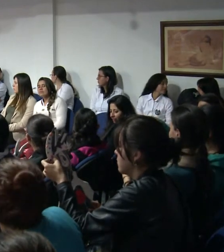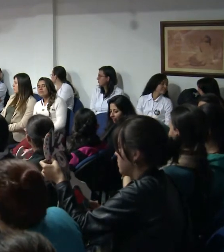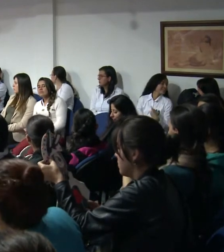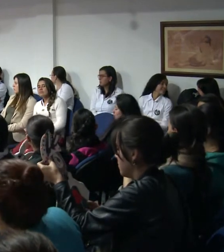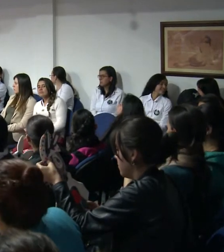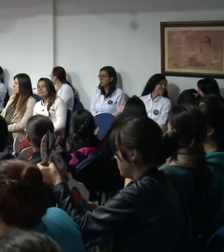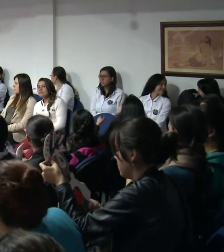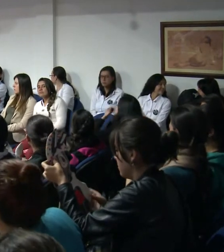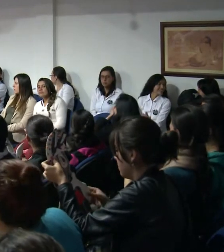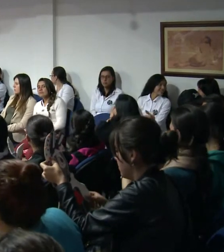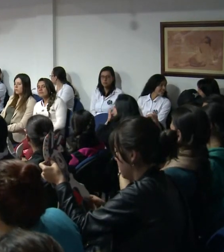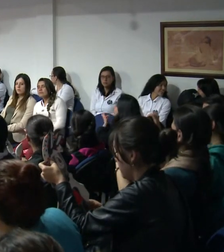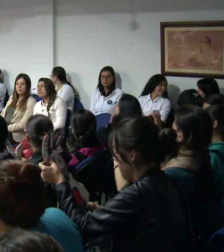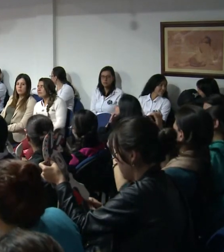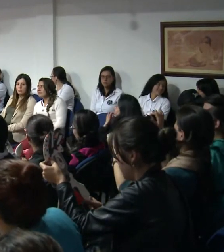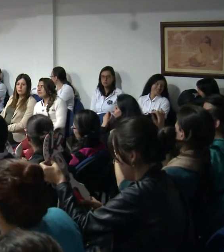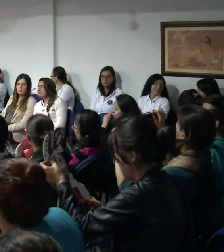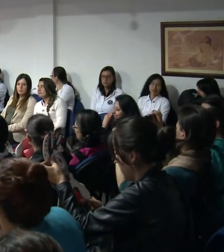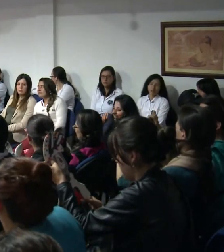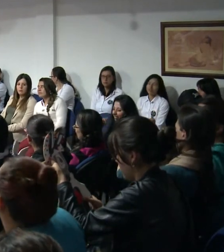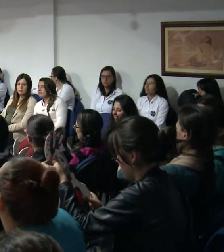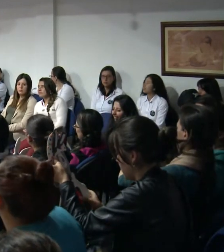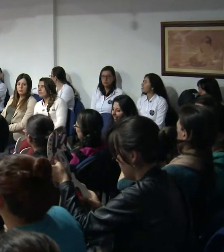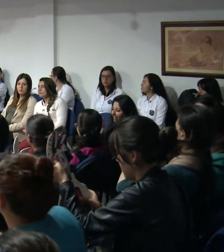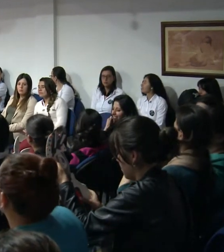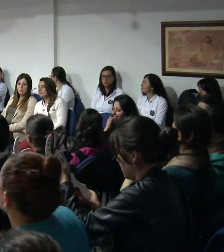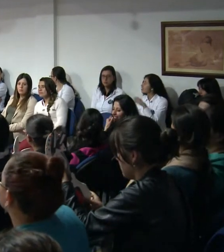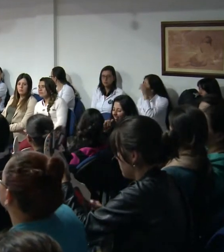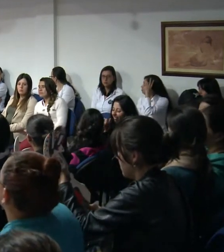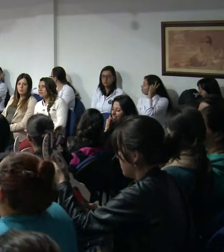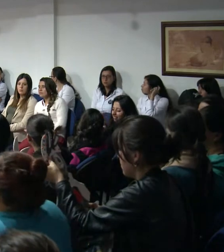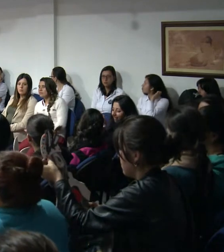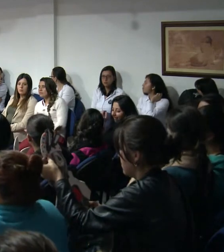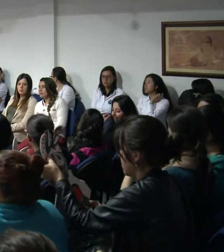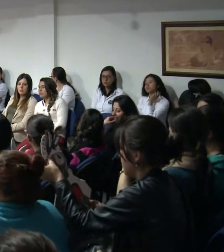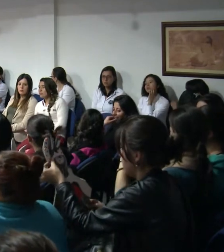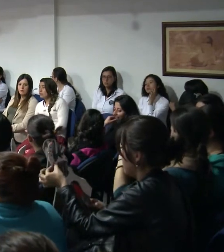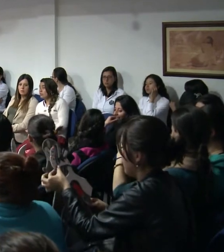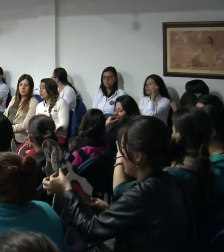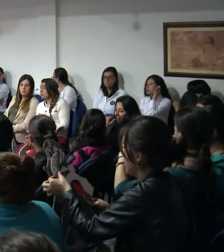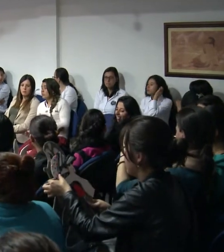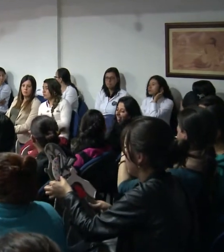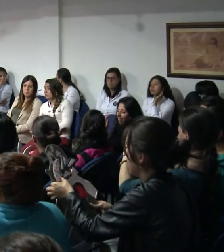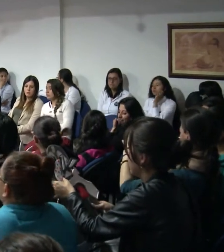crearon, porque digamos el burrito ya existe, lo de Pinocho.